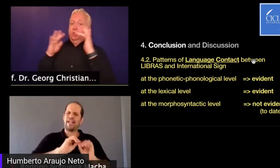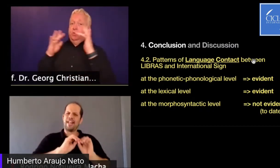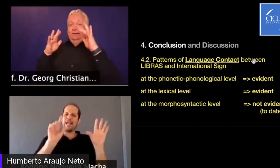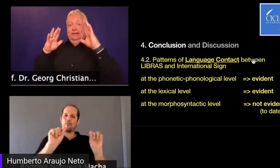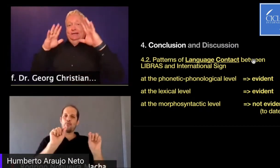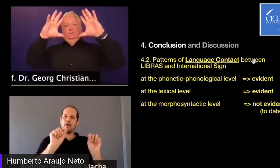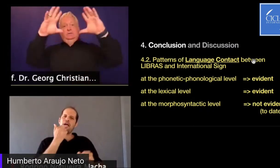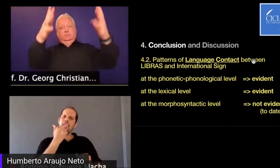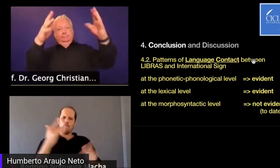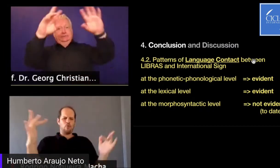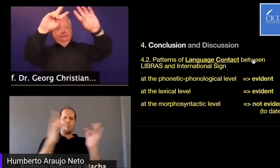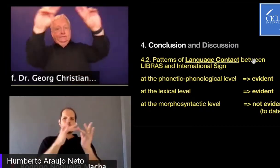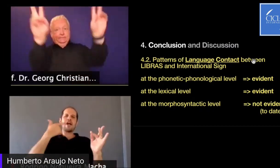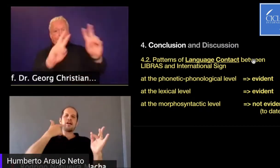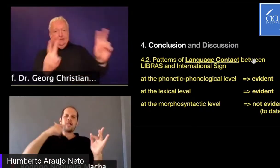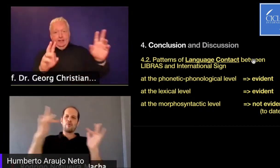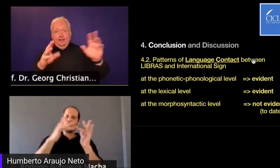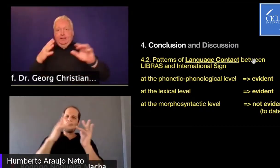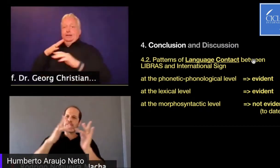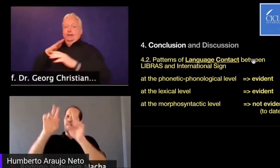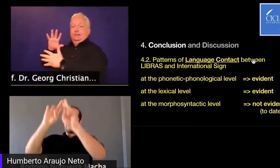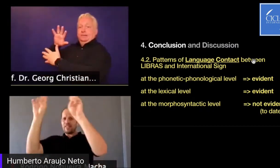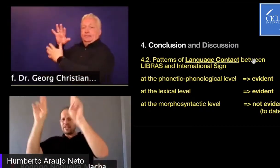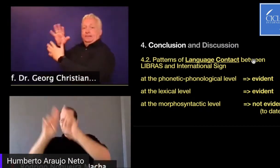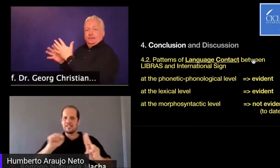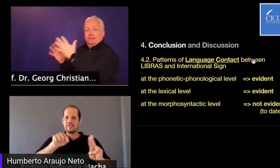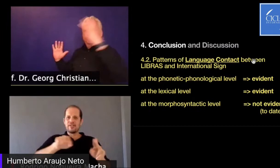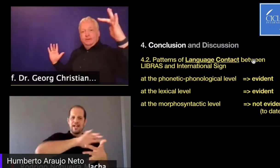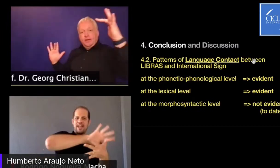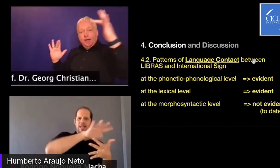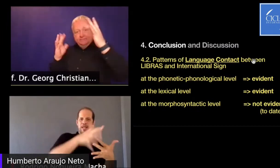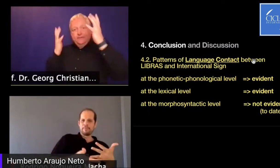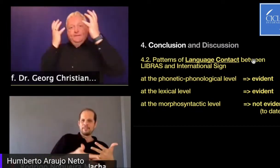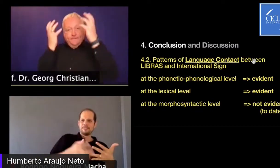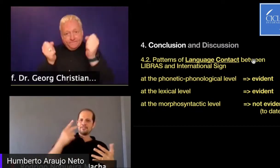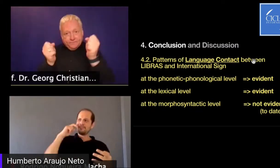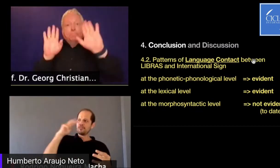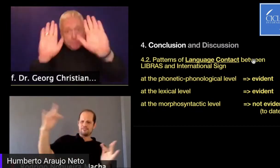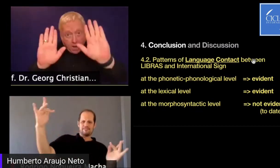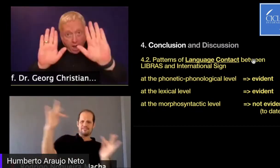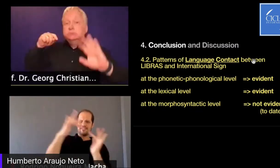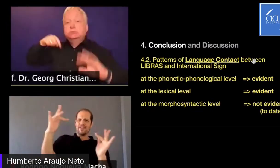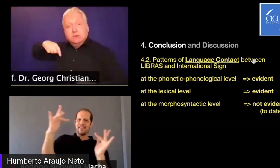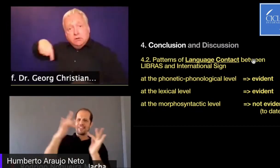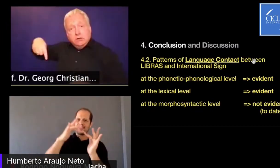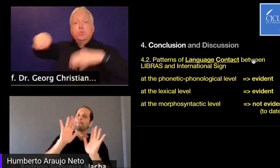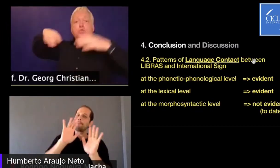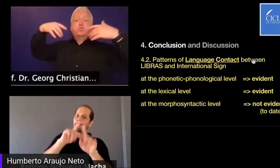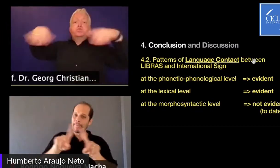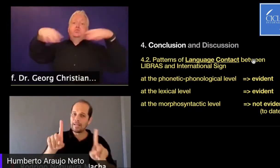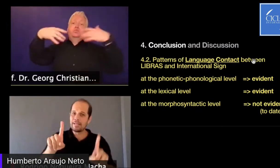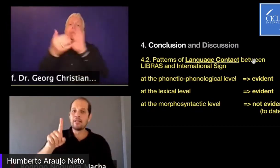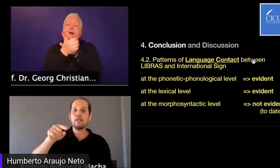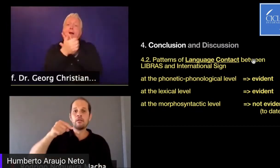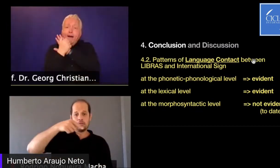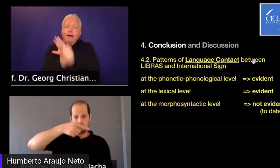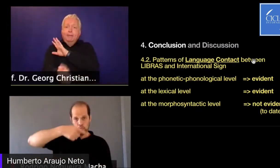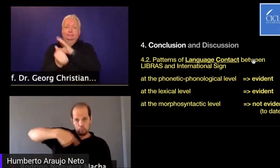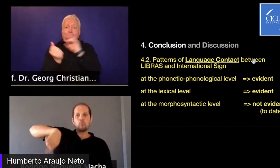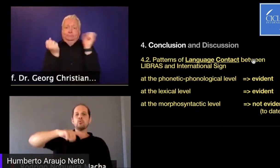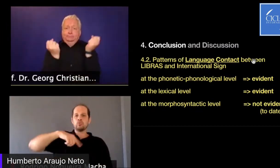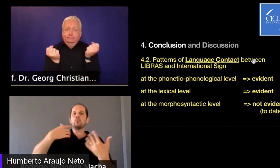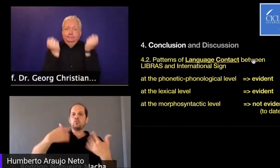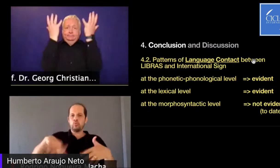Mas é bastante interessante a gente ver que, embora esses dois sistemas estivessem em contato, né, no estudo, que a gente